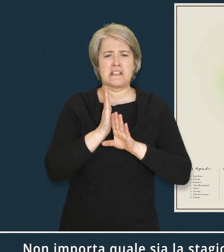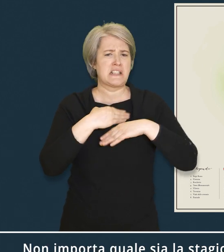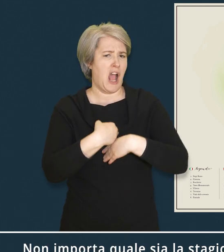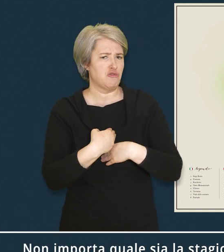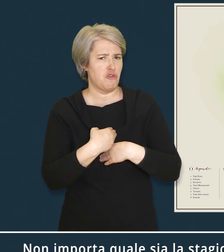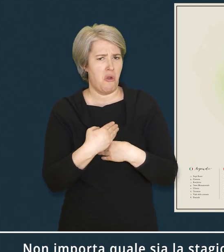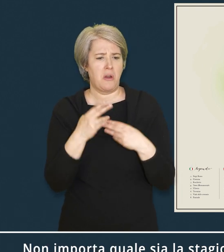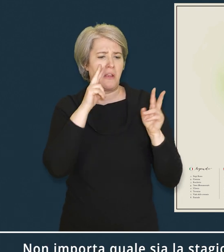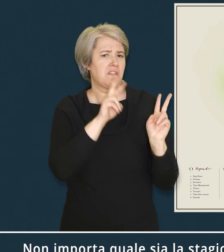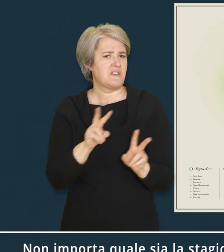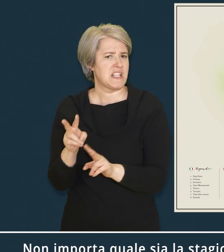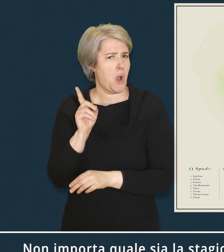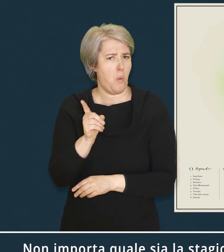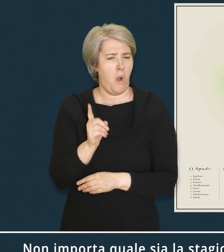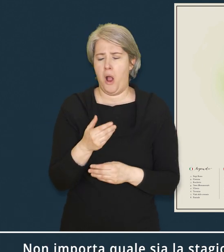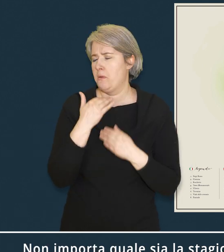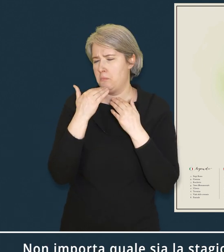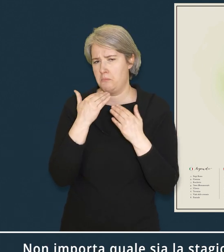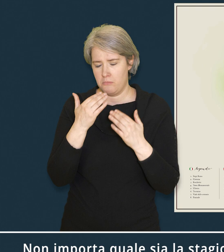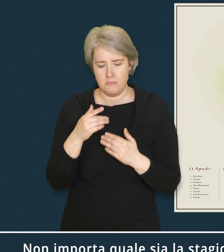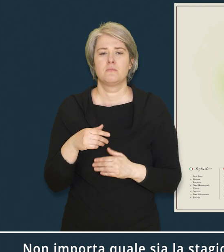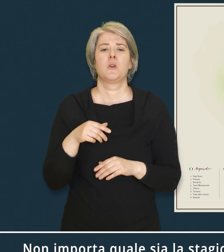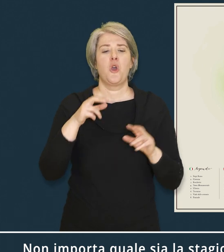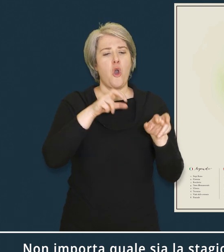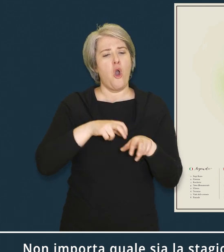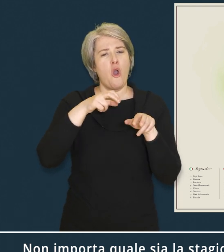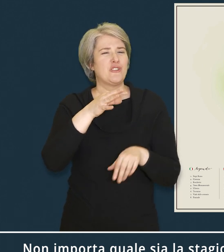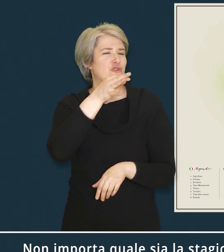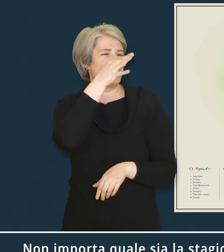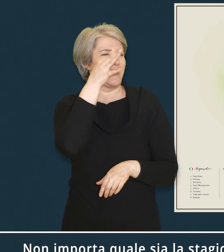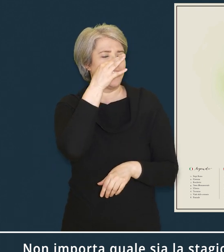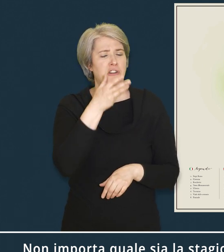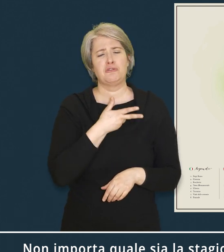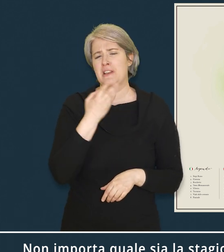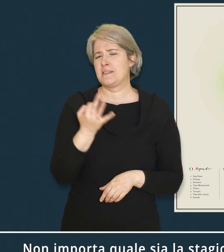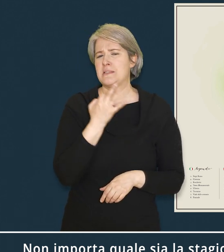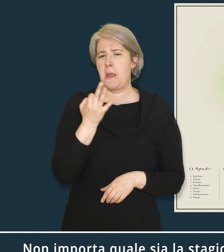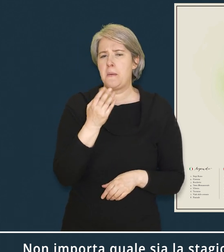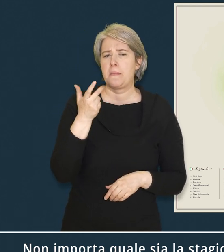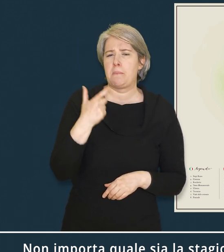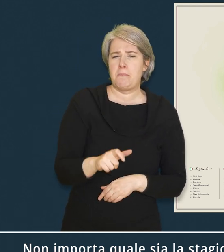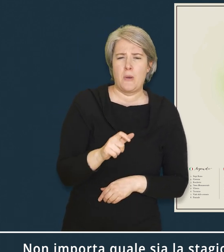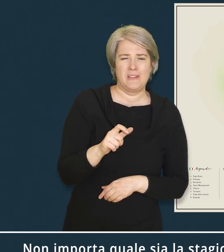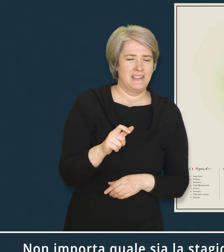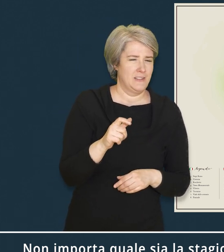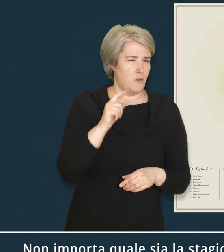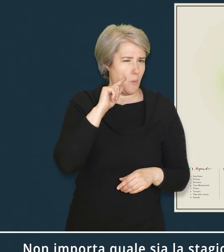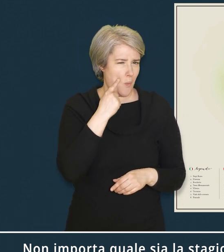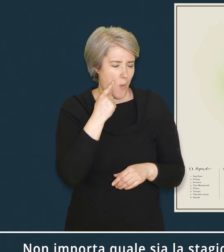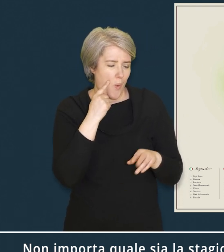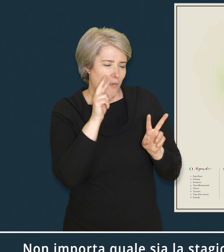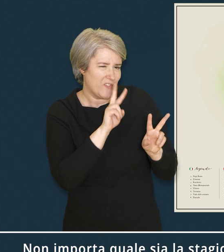Non importa quale sia la stagione della tua visita, l'orto o giardino ha sempre un buon motivo per